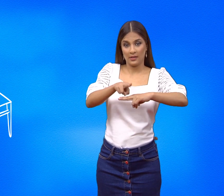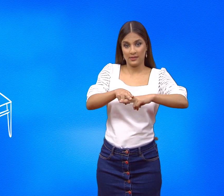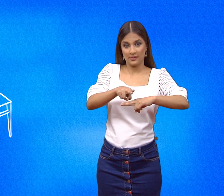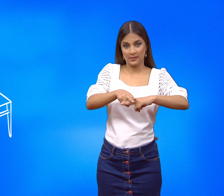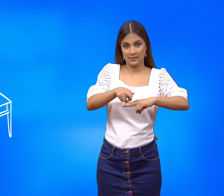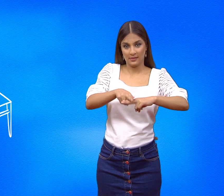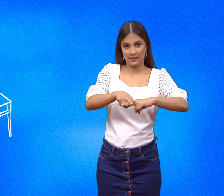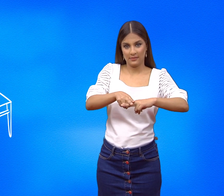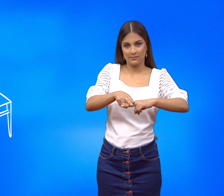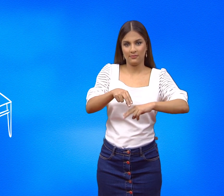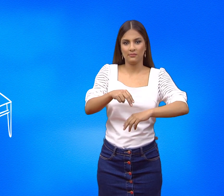silla